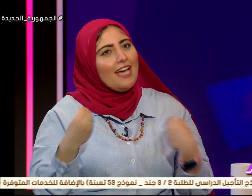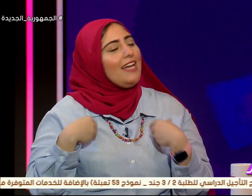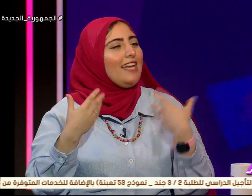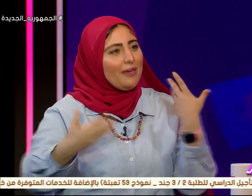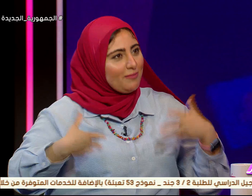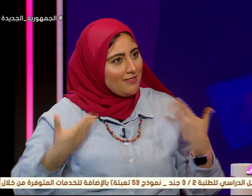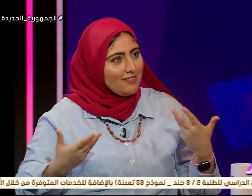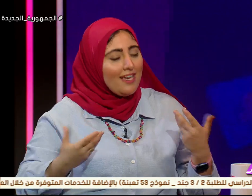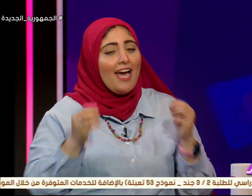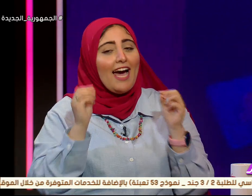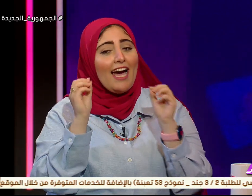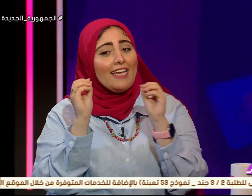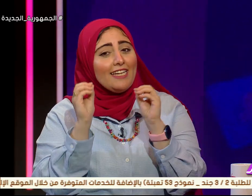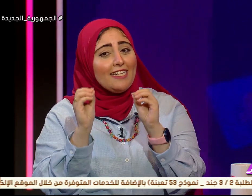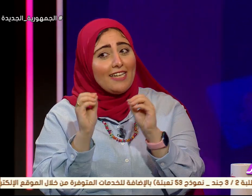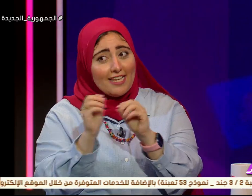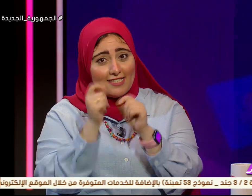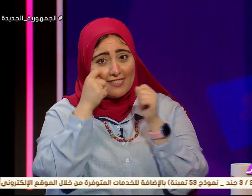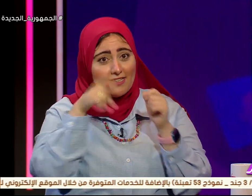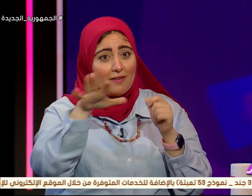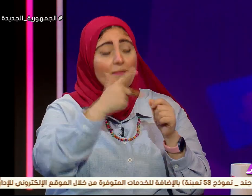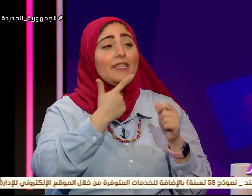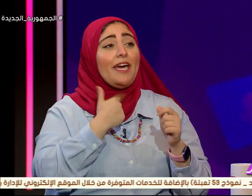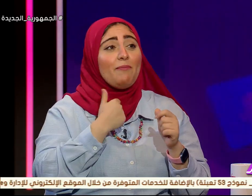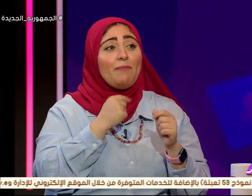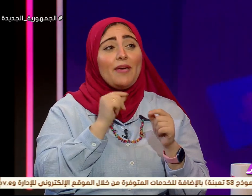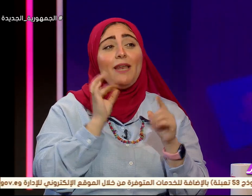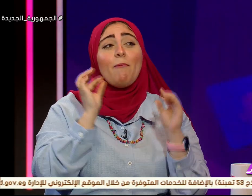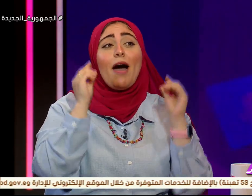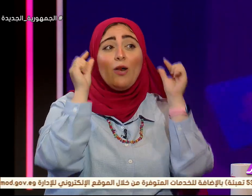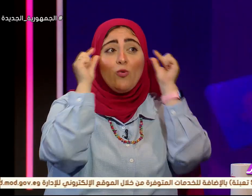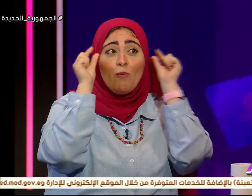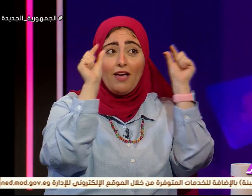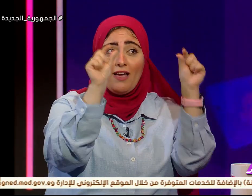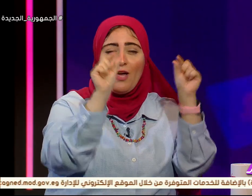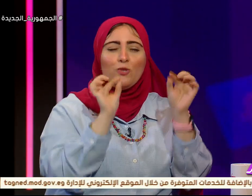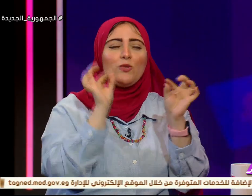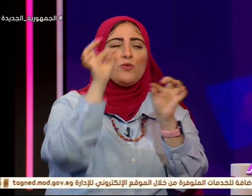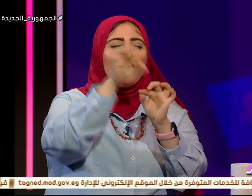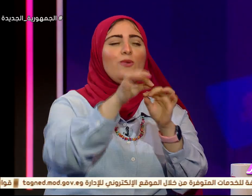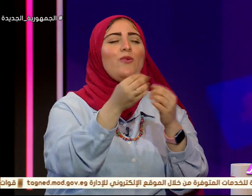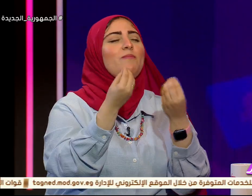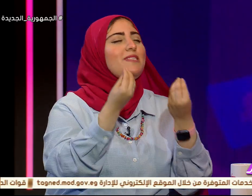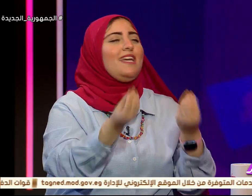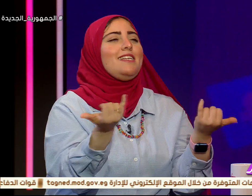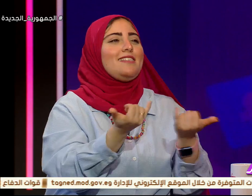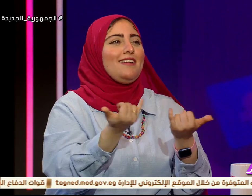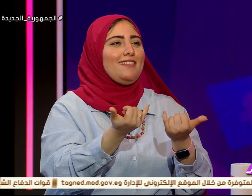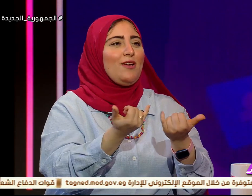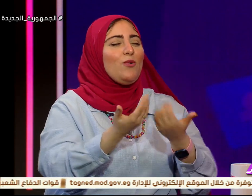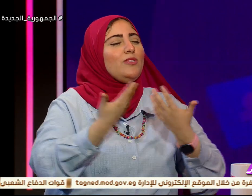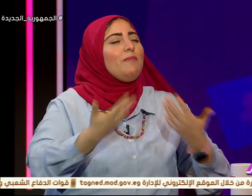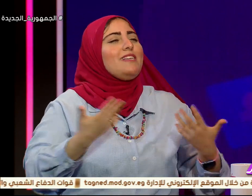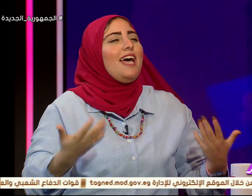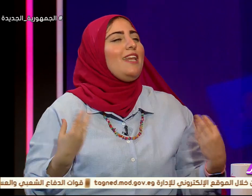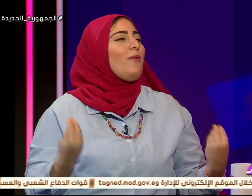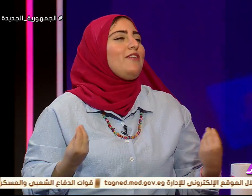انا لعبت على ان الناس بتحب المعلومة توصل لهم بسلاسه وتبقى سهله